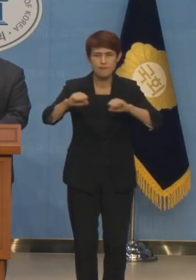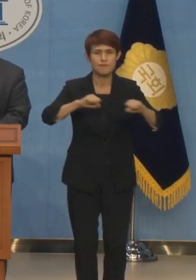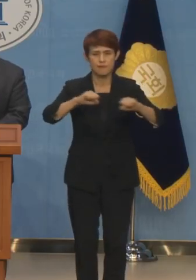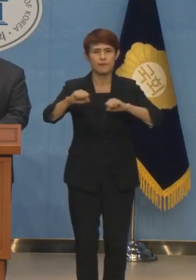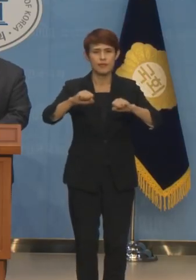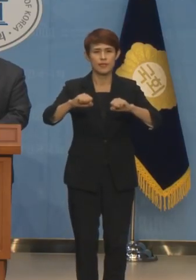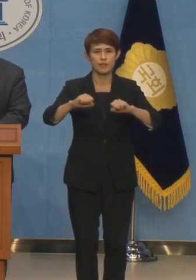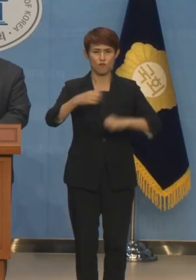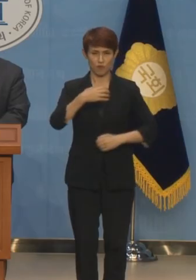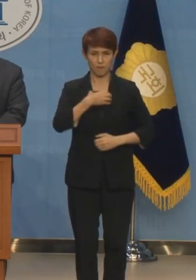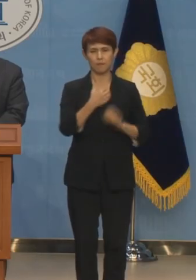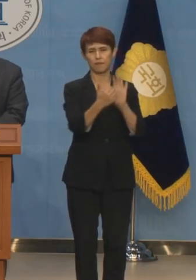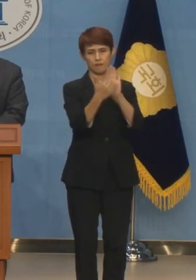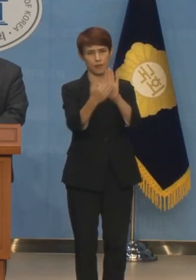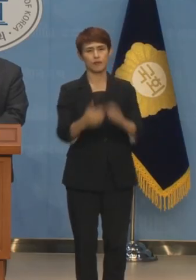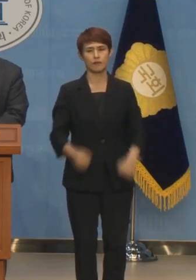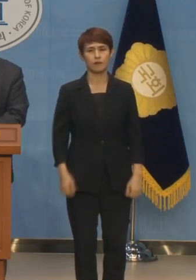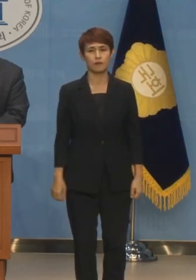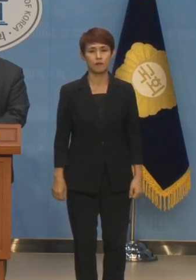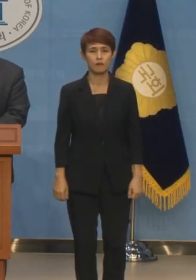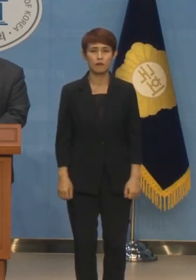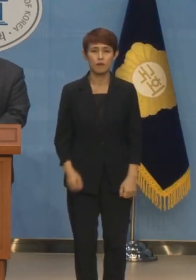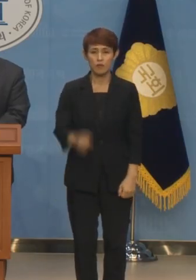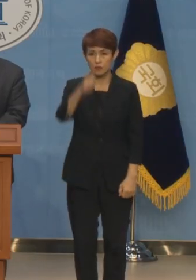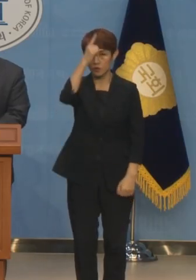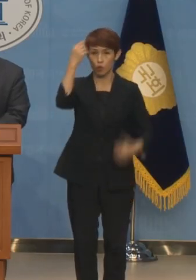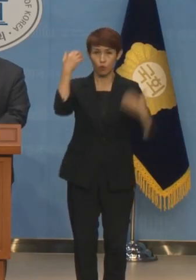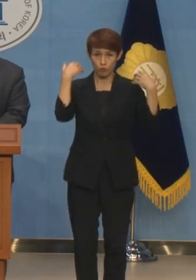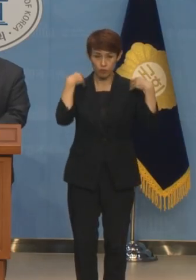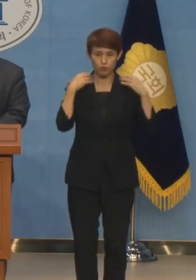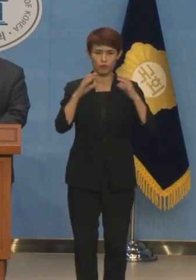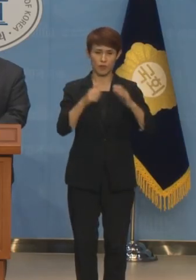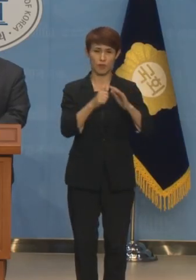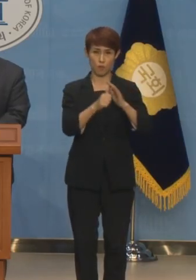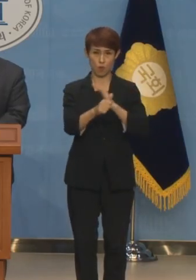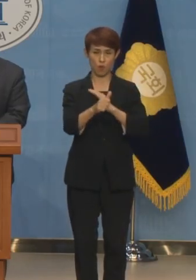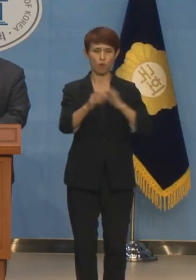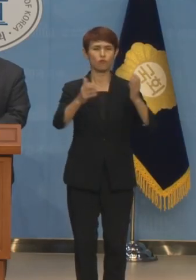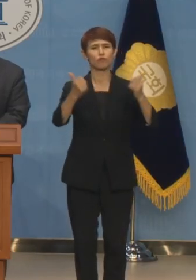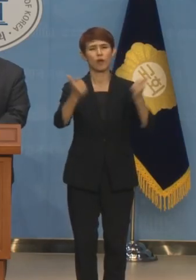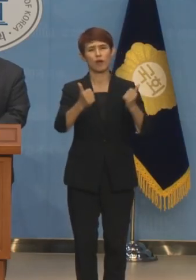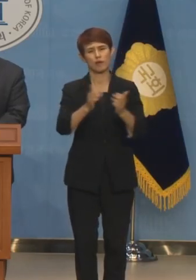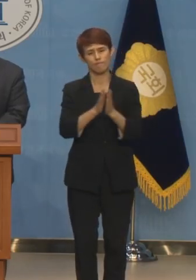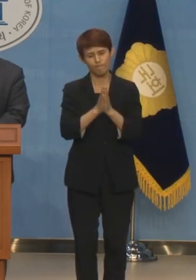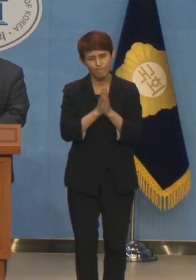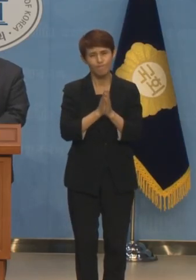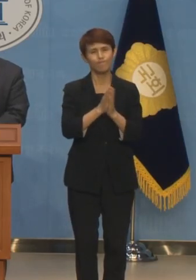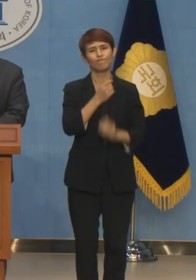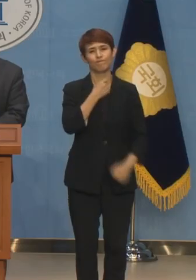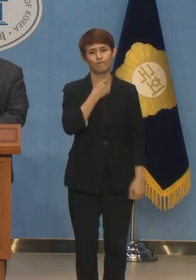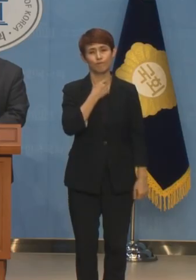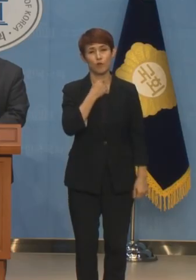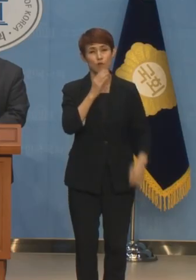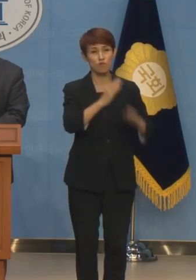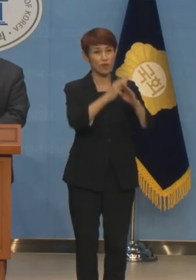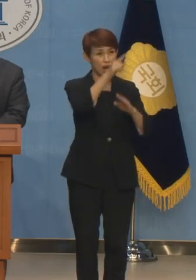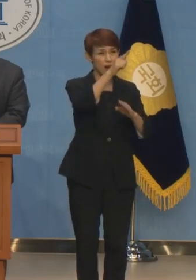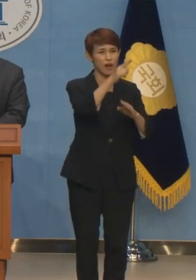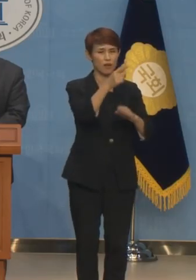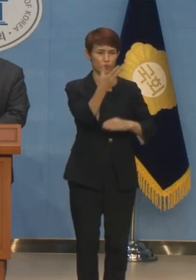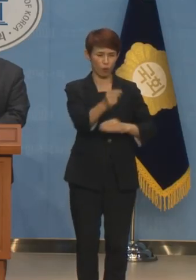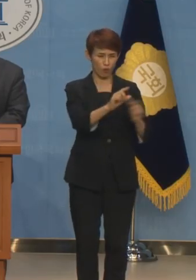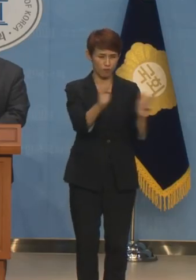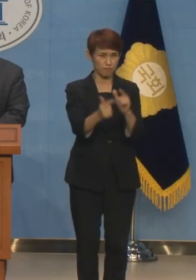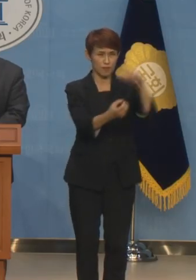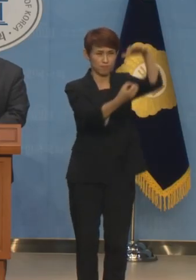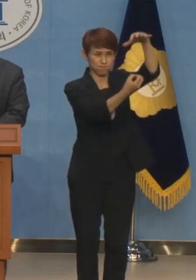몸으로라도 막아내겠습니다. 우리 정부와 국민의 대표기관인 국회에도 호소드립니다. 북한에서 띄운